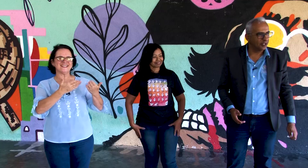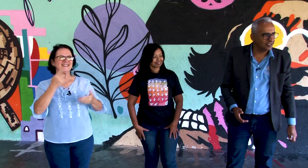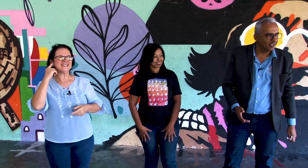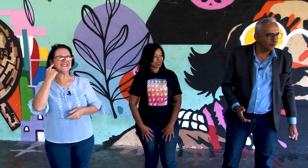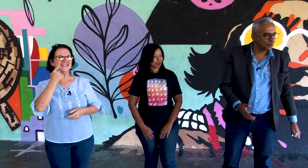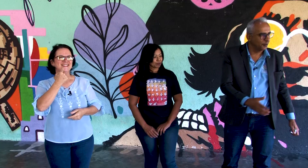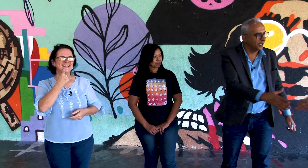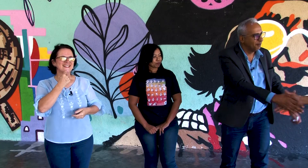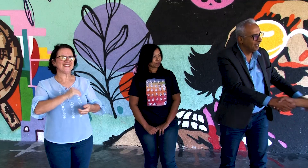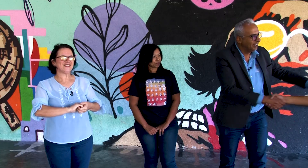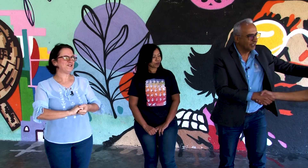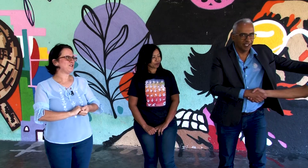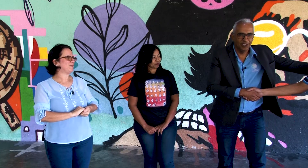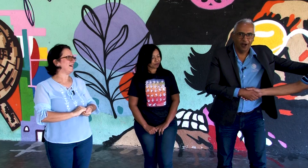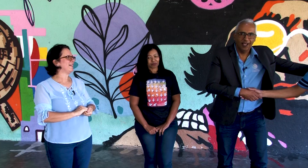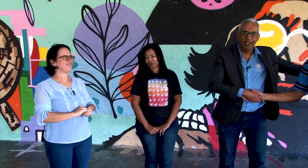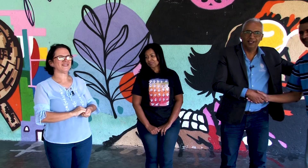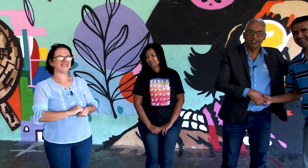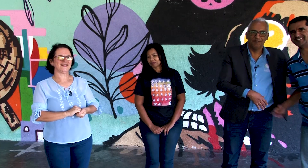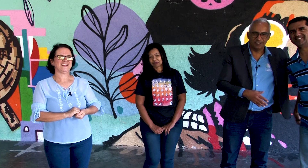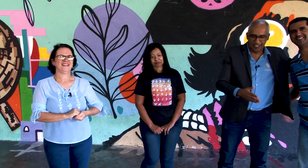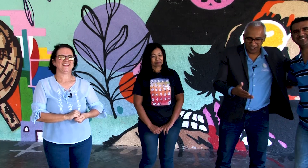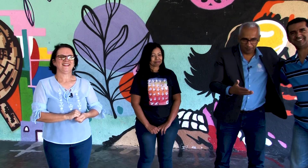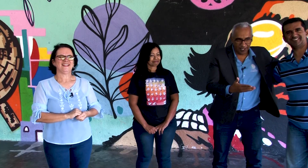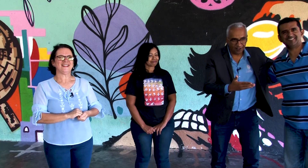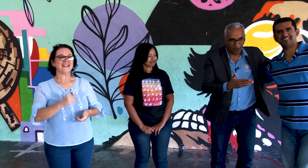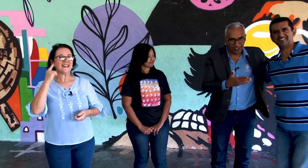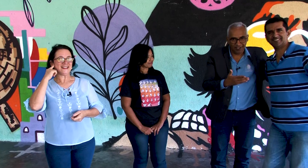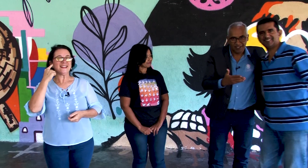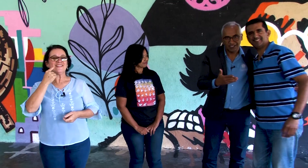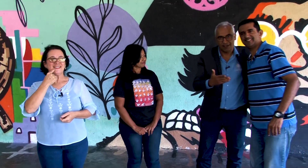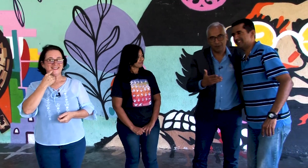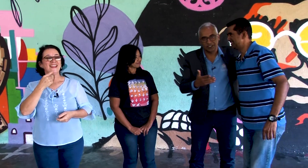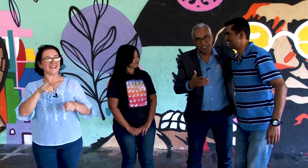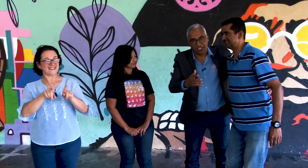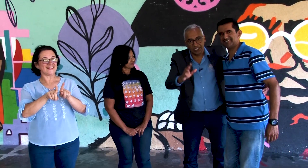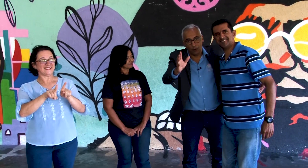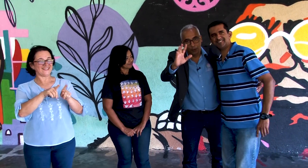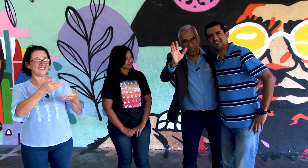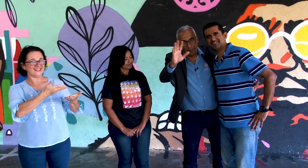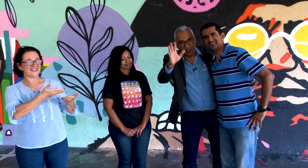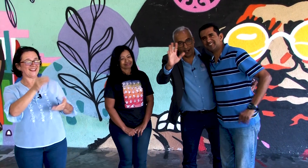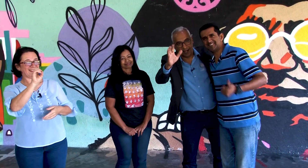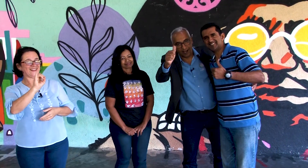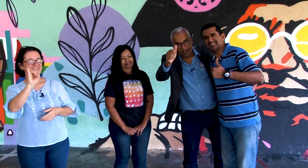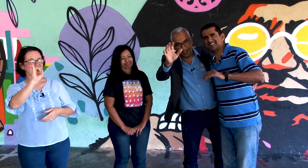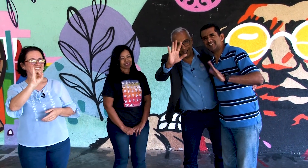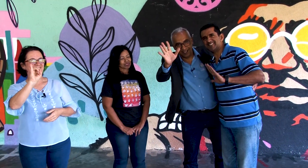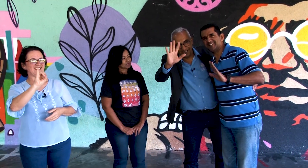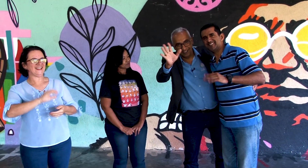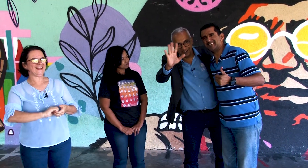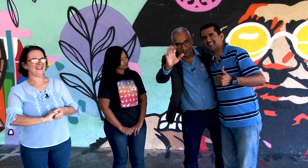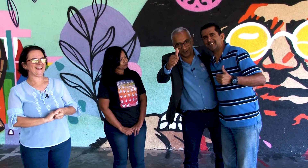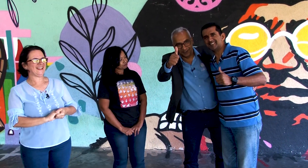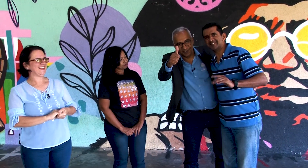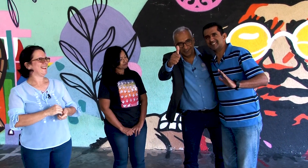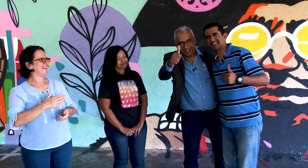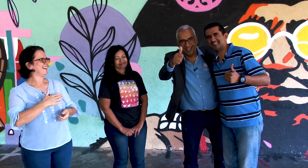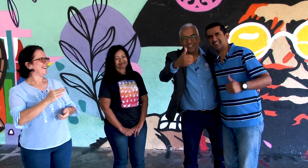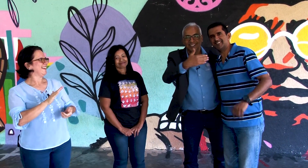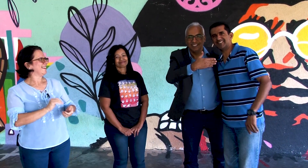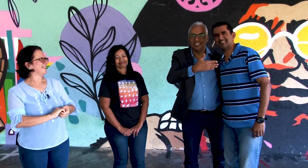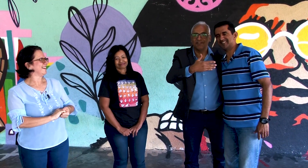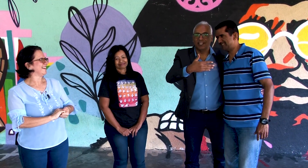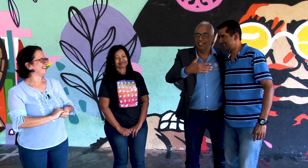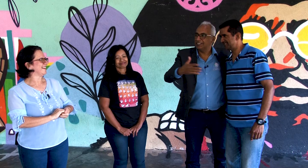reportagem, aqui no nosso programa. Está aqui, ó, deficiente também, aqui, estava com a gente aqui, dá um oi lá para a galera lá. Aí, isso,